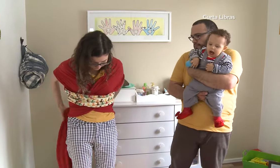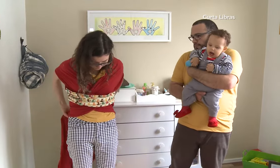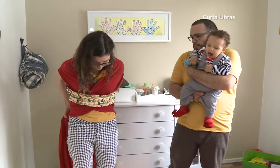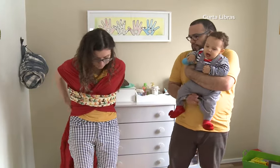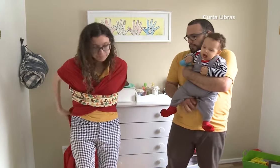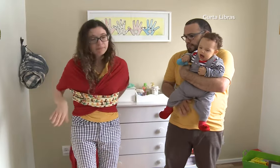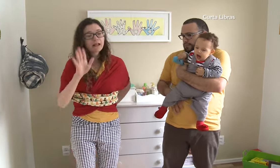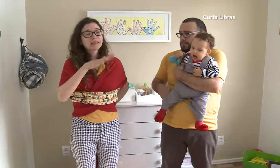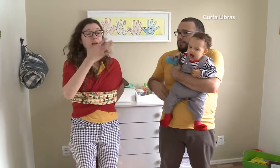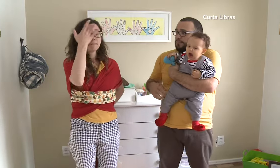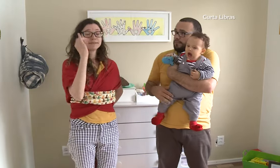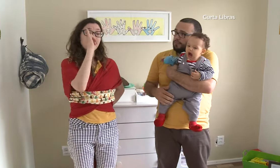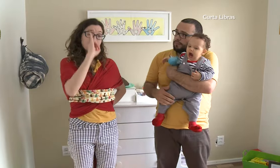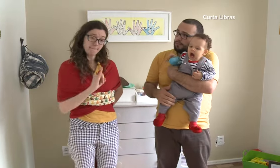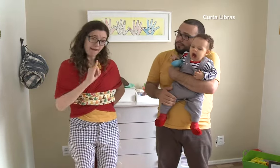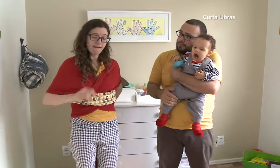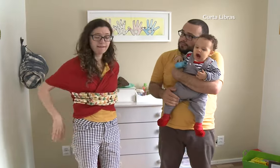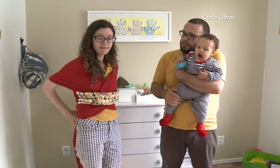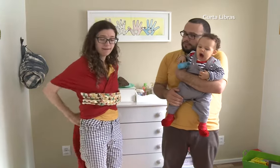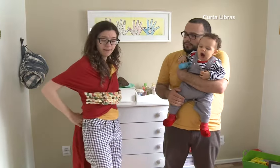Se a pessoa é magrinha, pode dar mais uma volta com o pano.